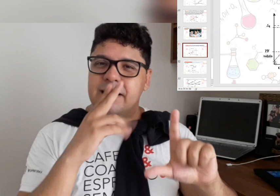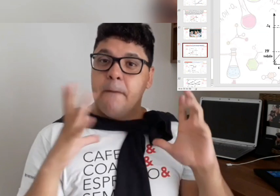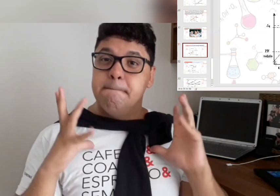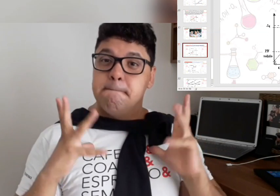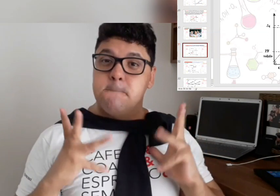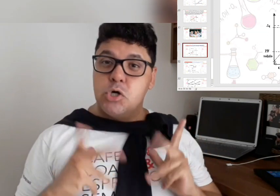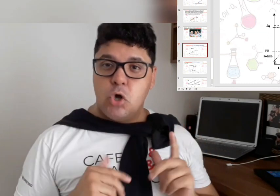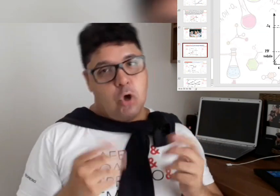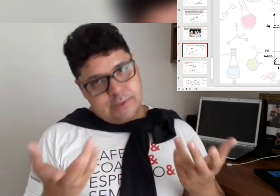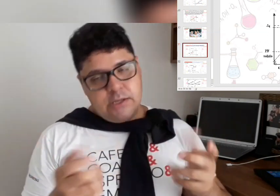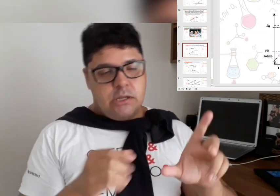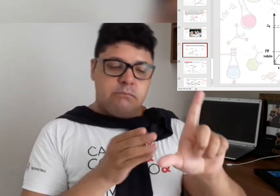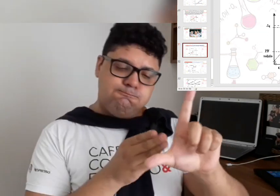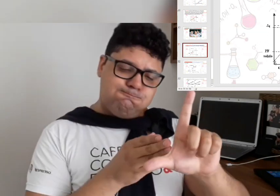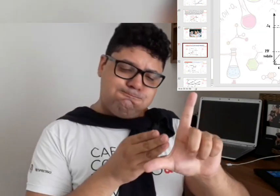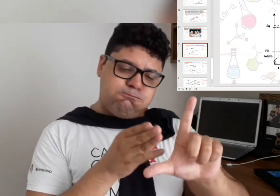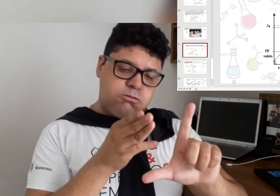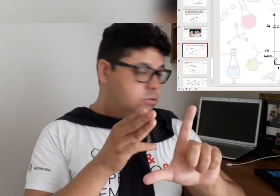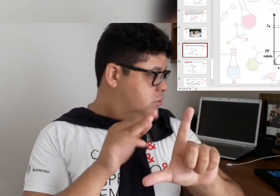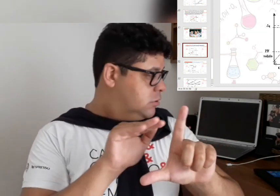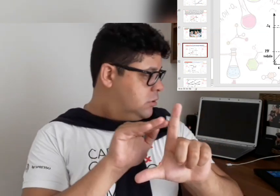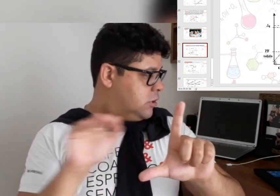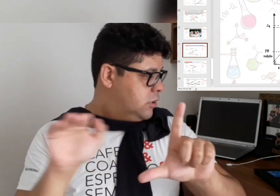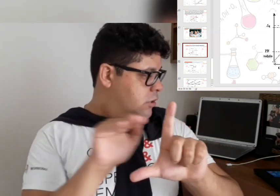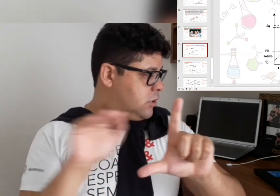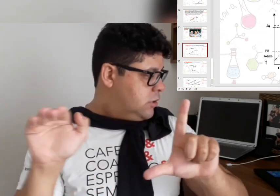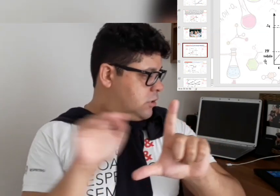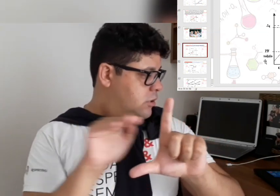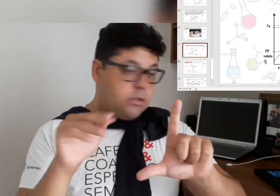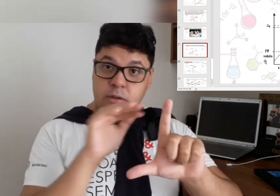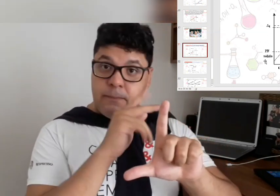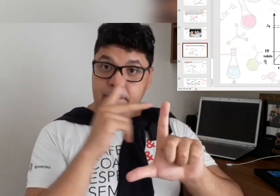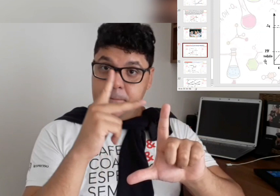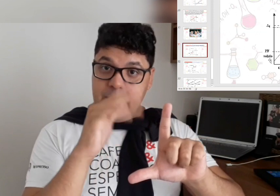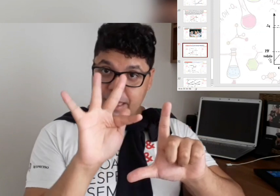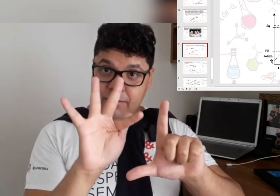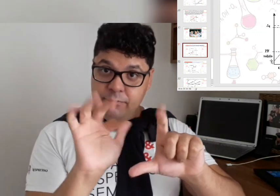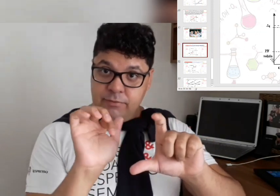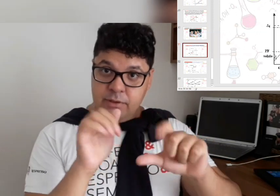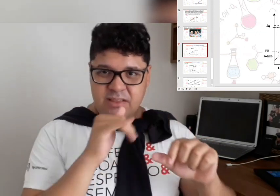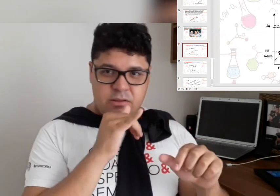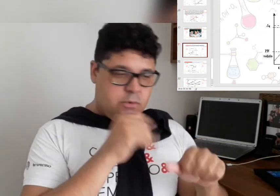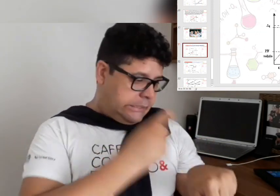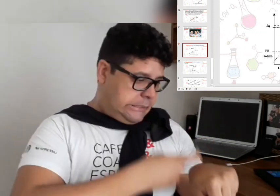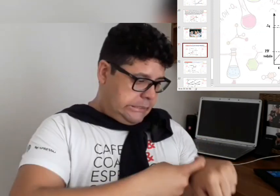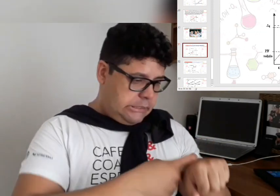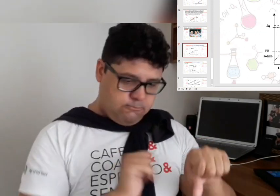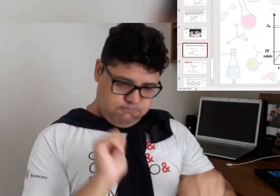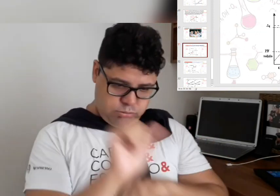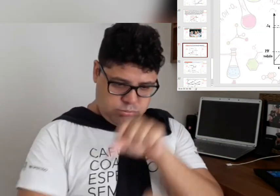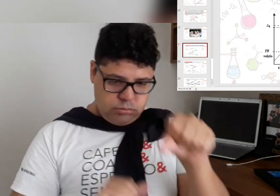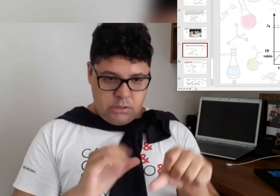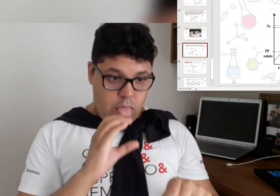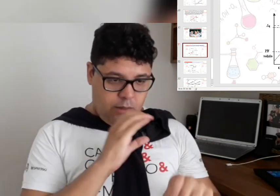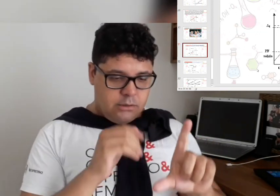comportam como uma substância pura durante o processo de fusão. Então, a eutética, quando chegou na